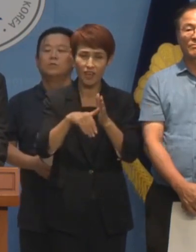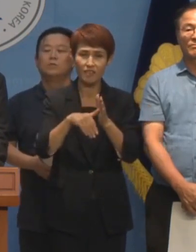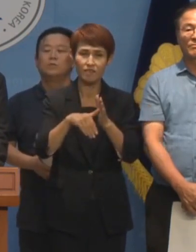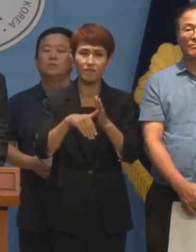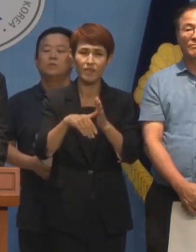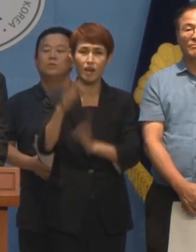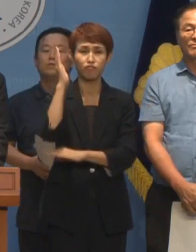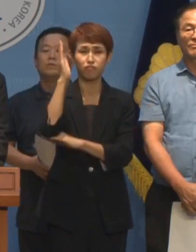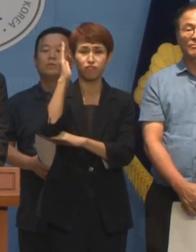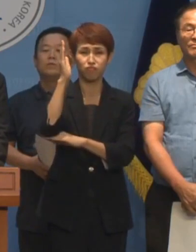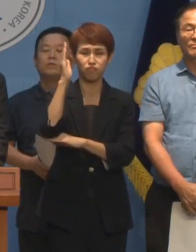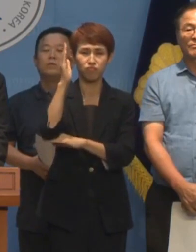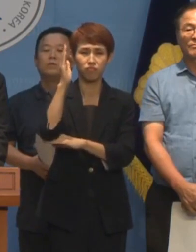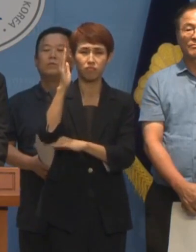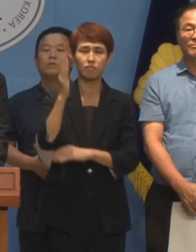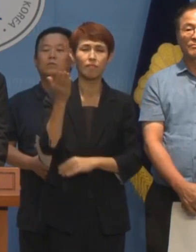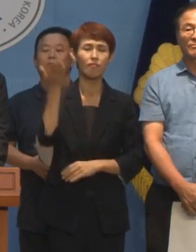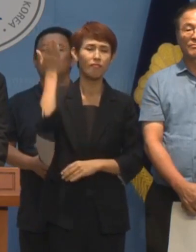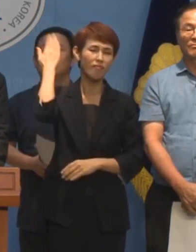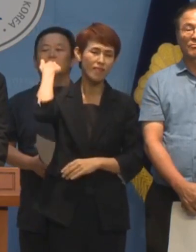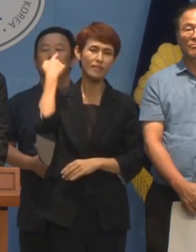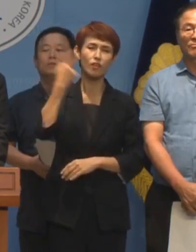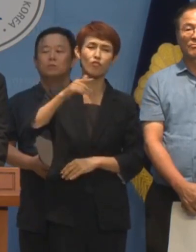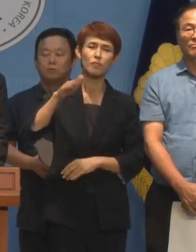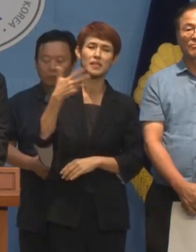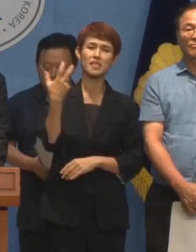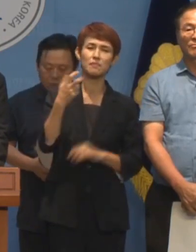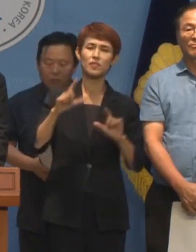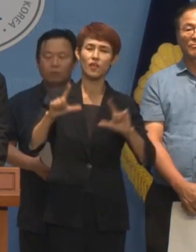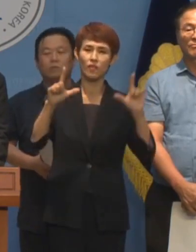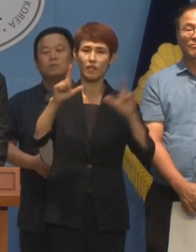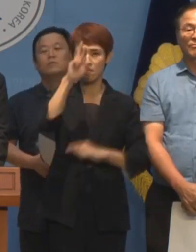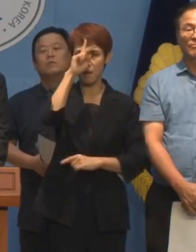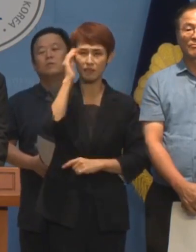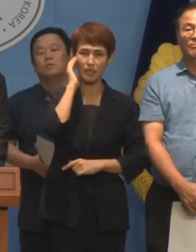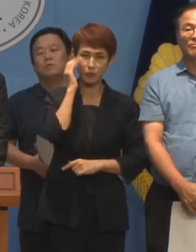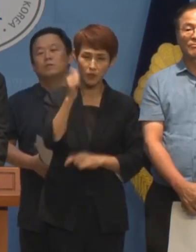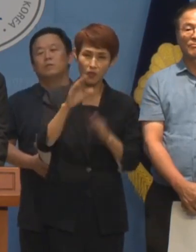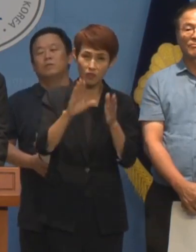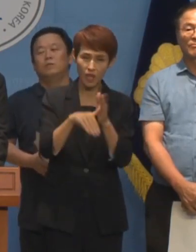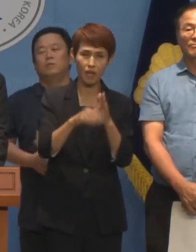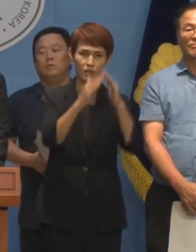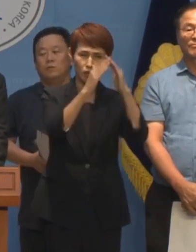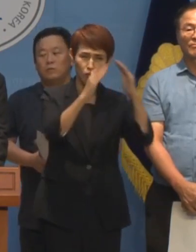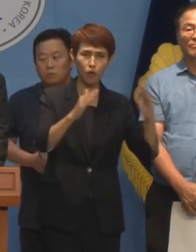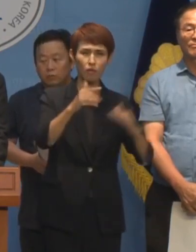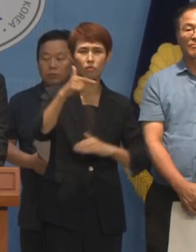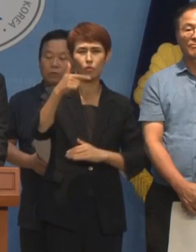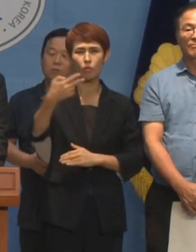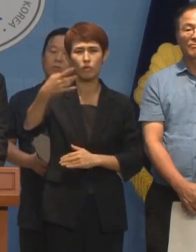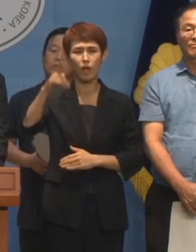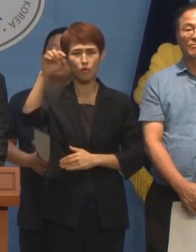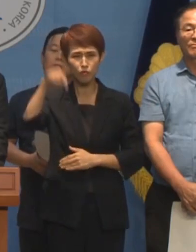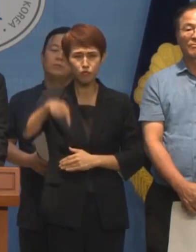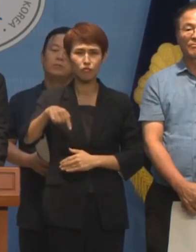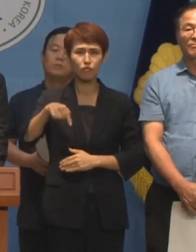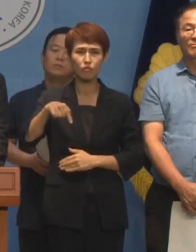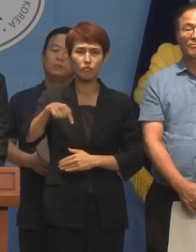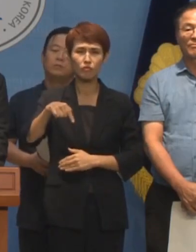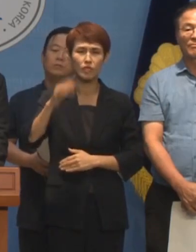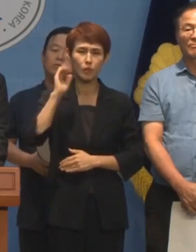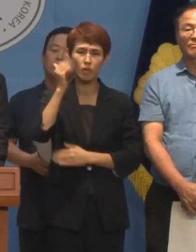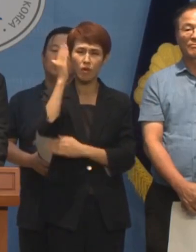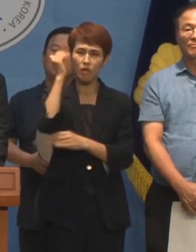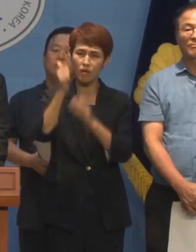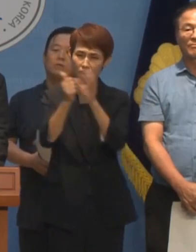시국강연회를 1970년대 박정희 시대, 80년대 전두환 노태우 시대와 같은 그런 심정으로 시국강연회를 해야